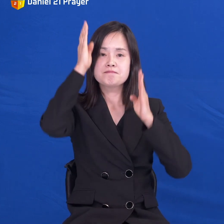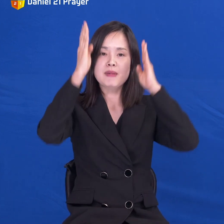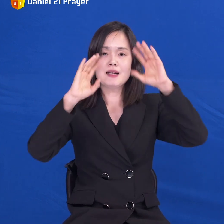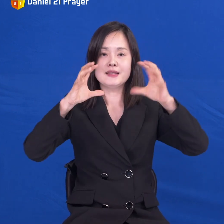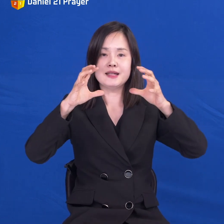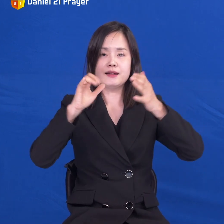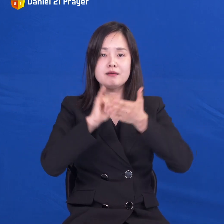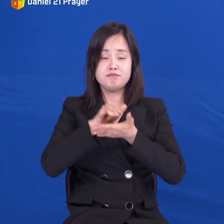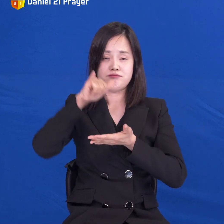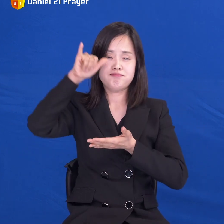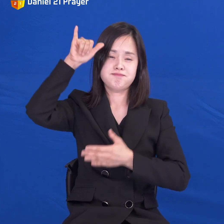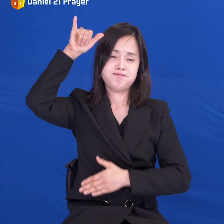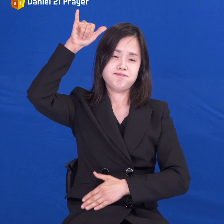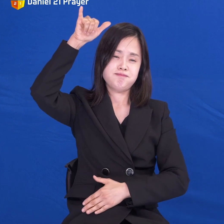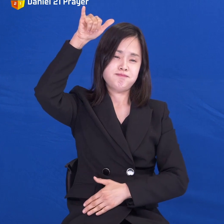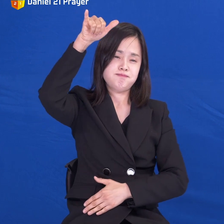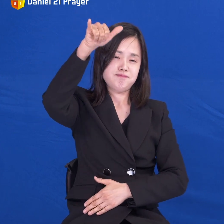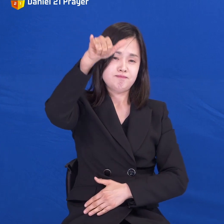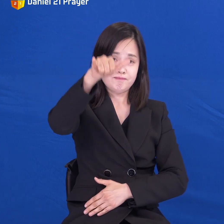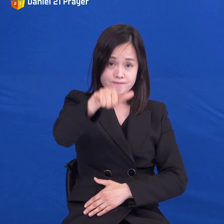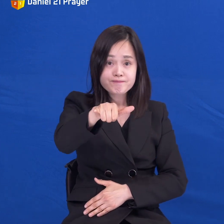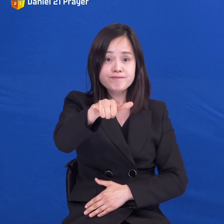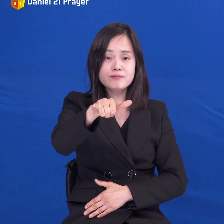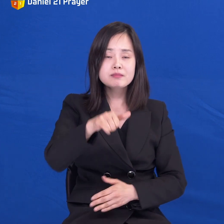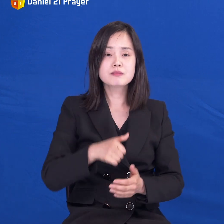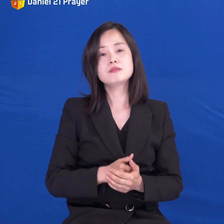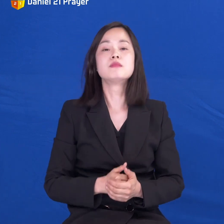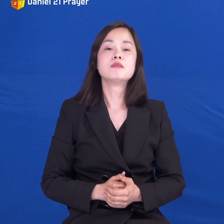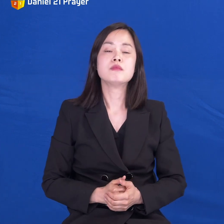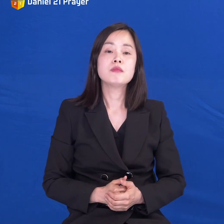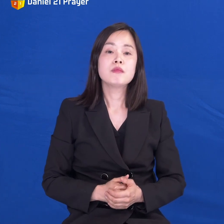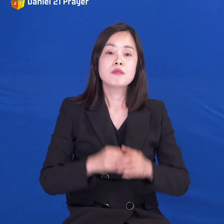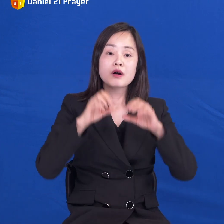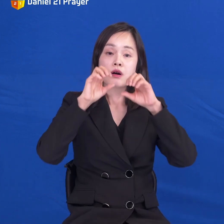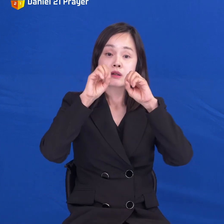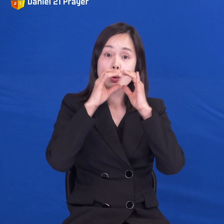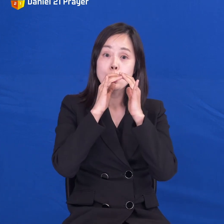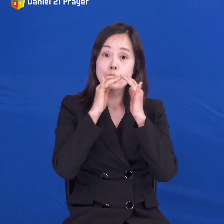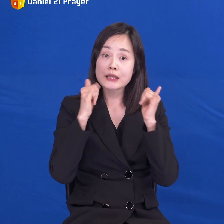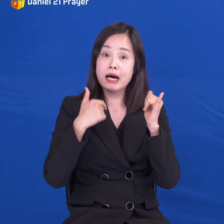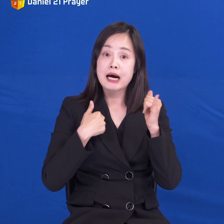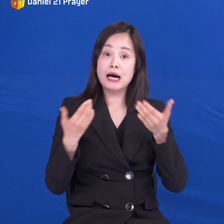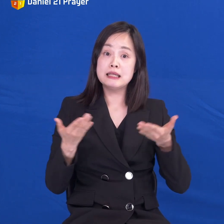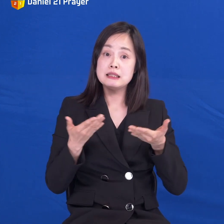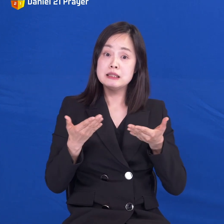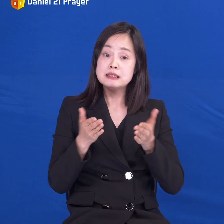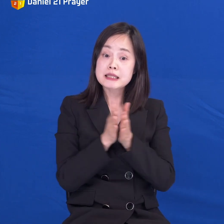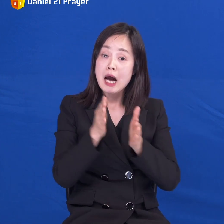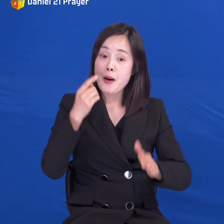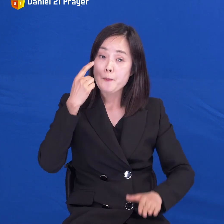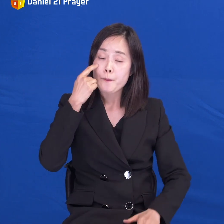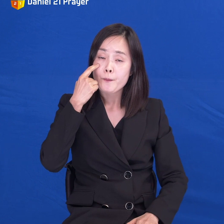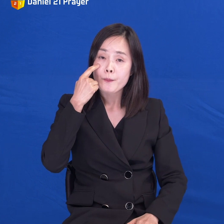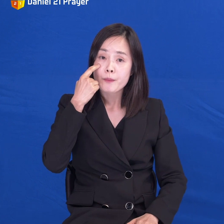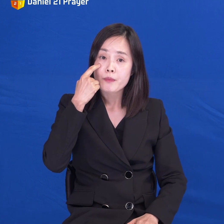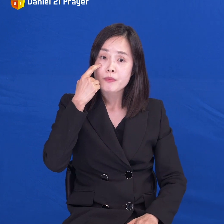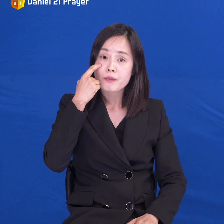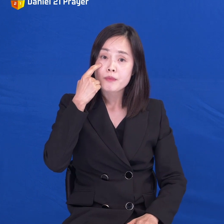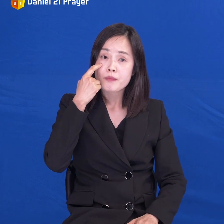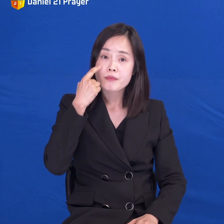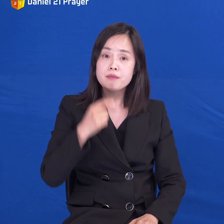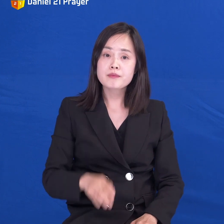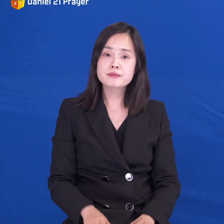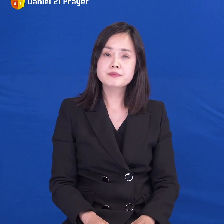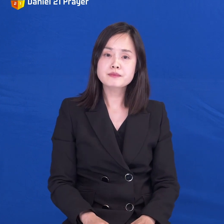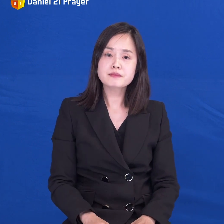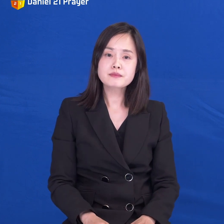그곳에 갔는데 선교사 어느 학교가 없어요. 그래서 제가 책을 하나